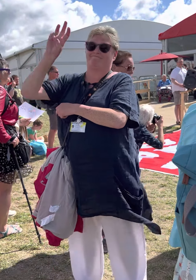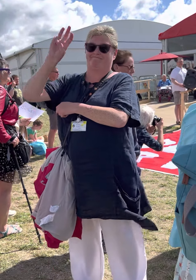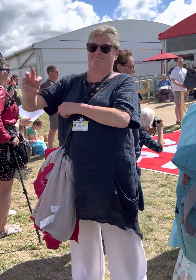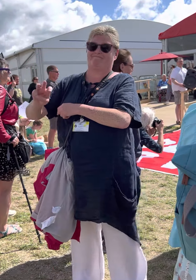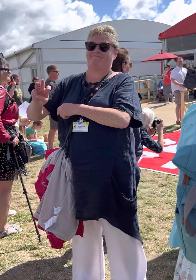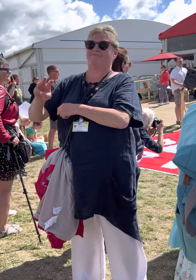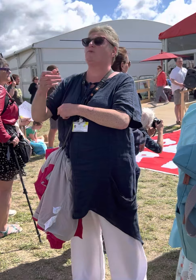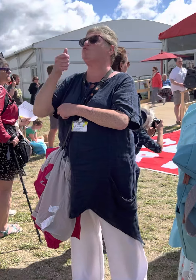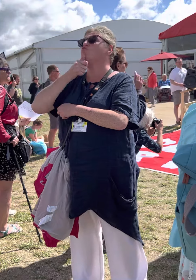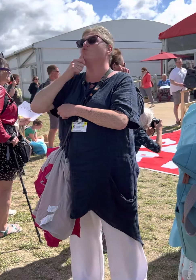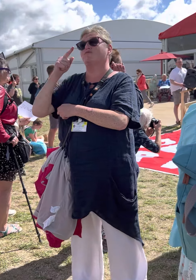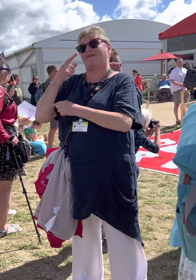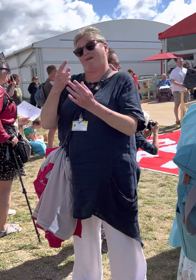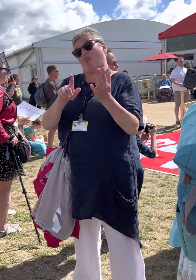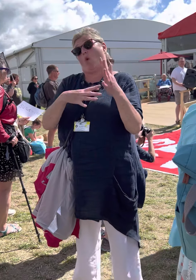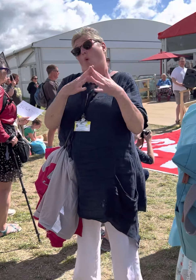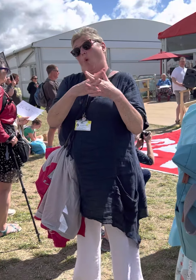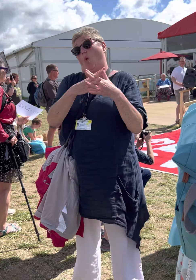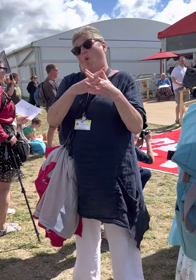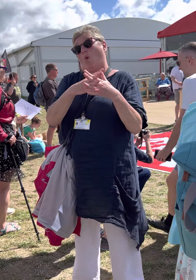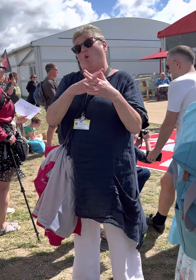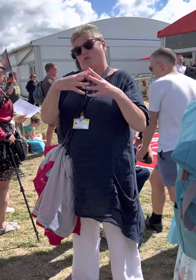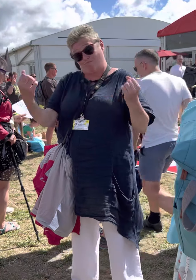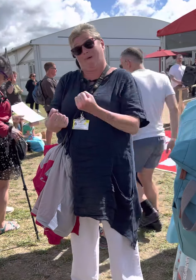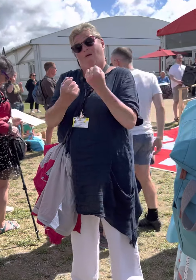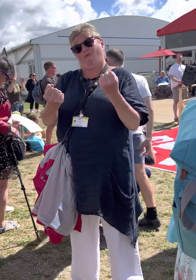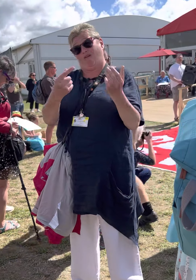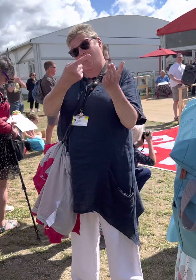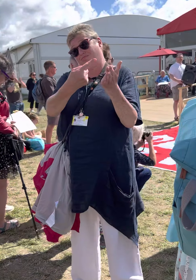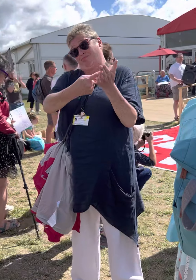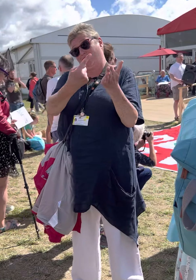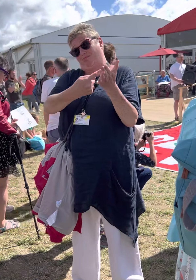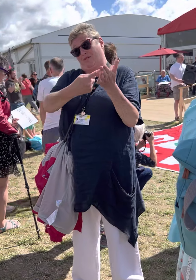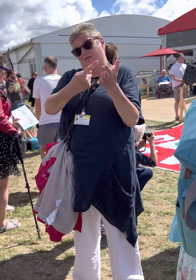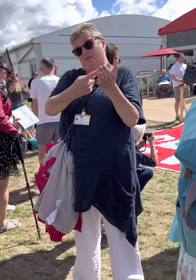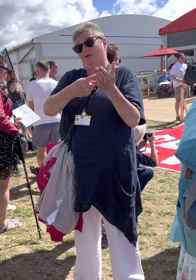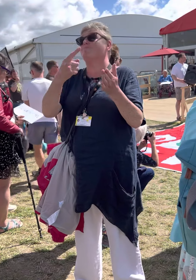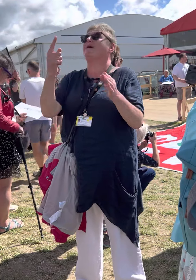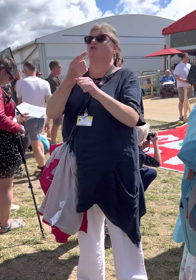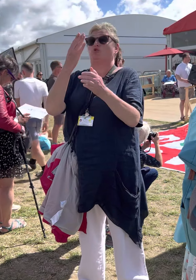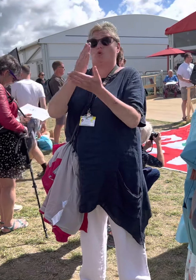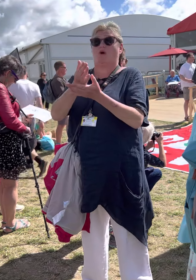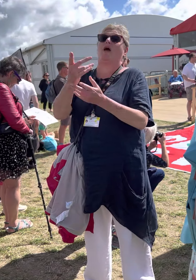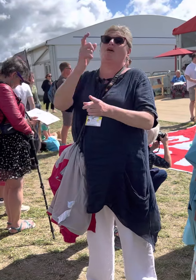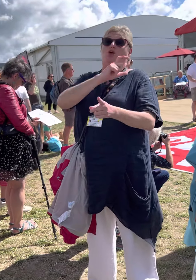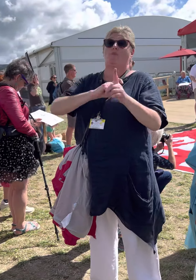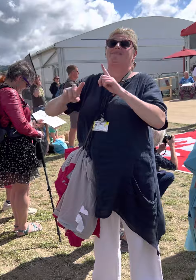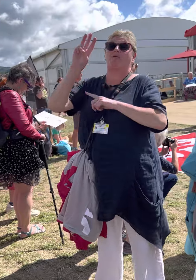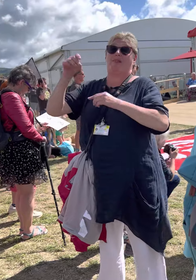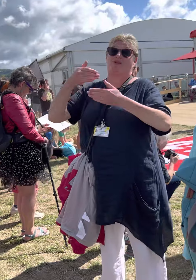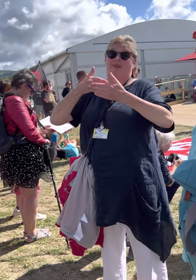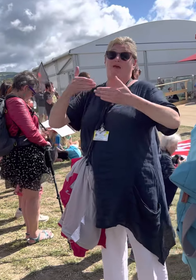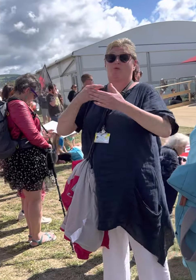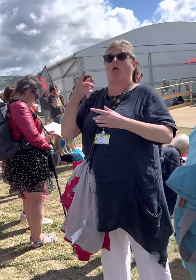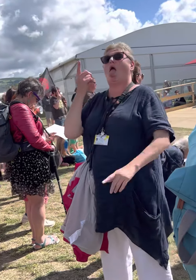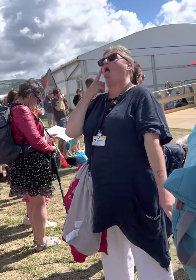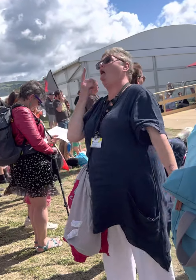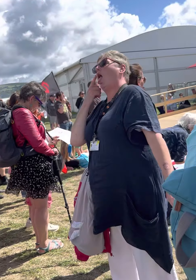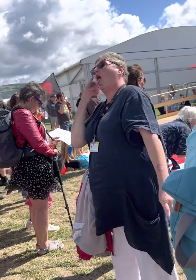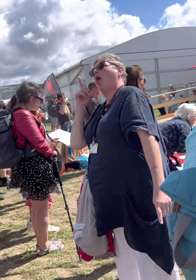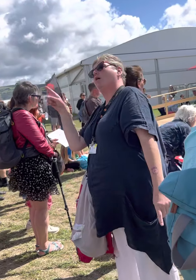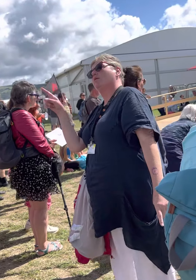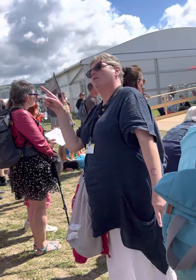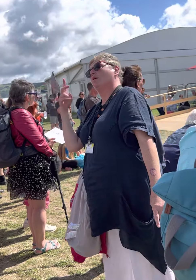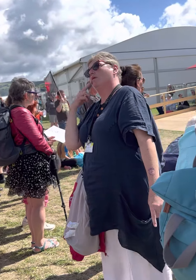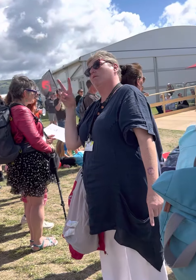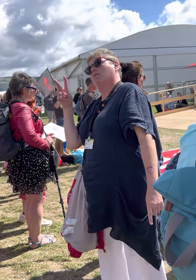y defnydd llawn o'r grymoedd newydd yna sydd gyda nhw. A byddwch yn sicr bydd Cymdeithas i'r Iaith yna yn cadw llygad barcud